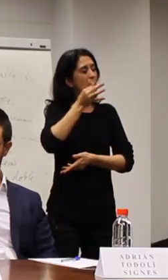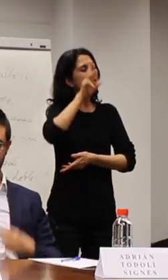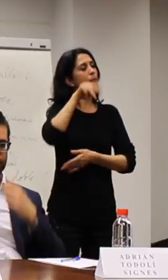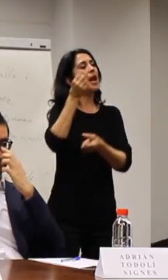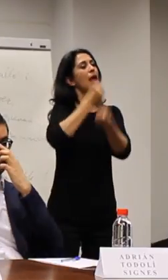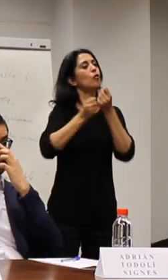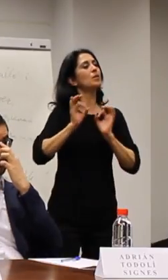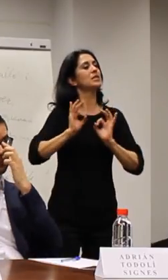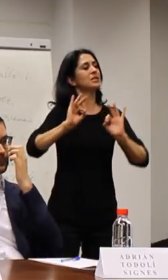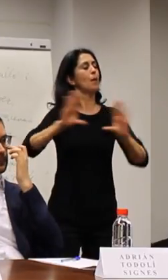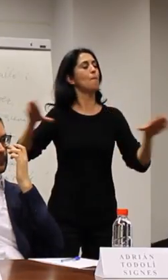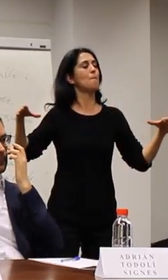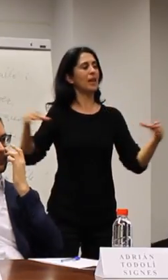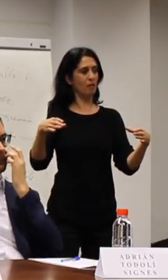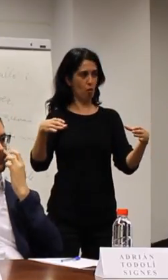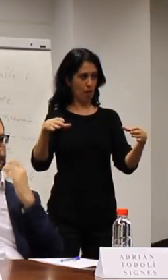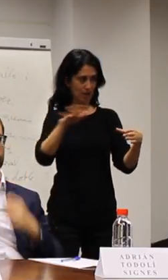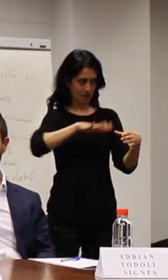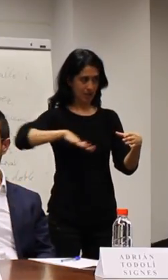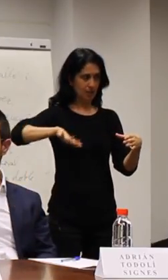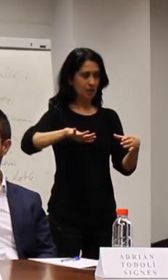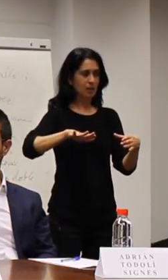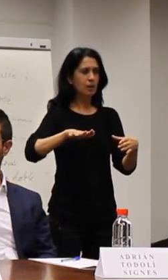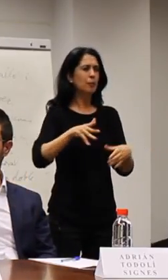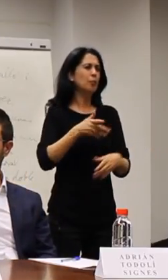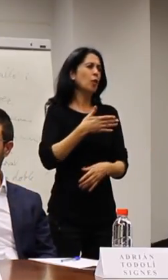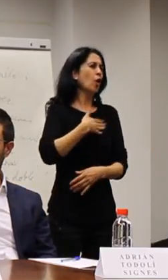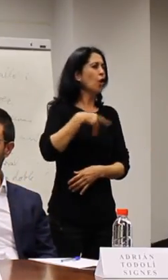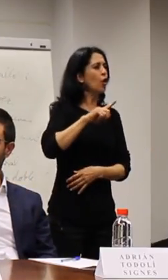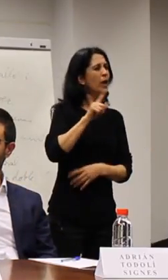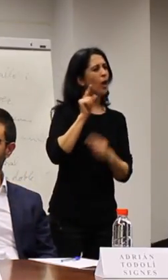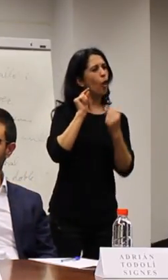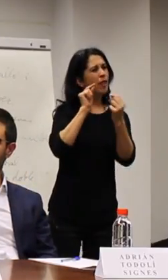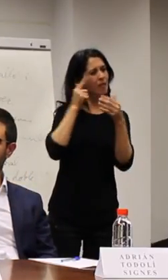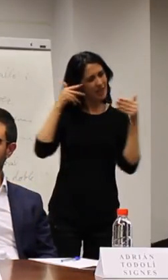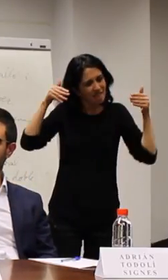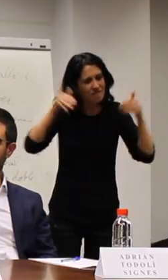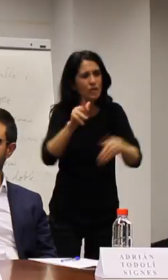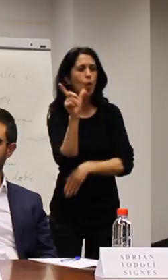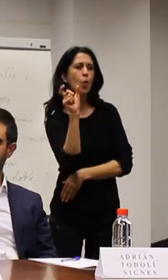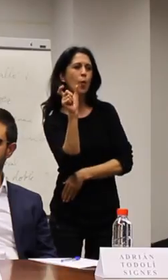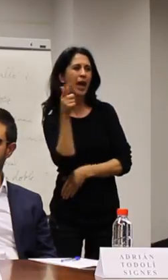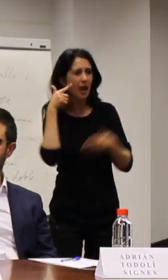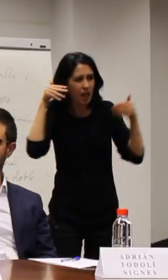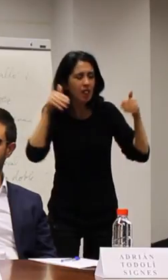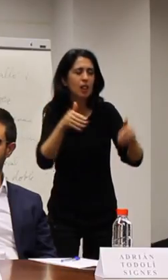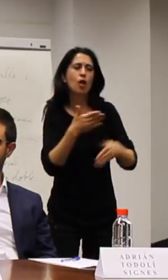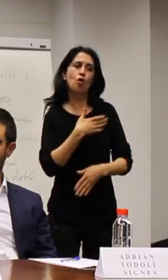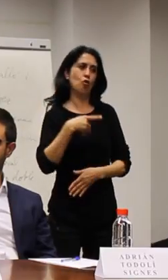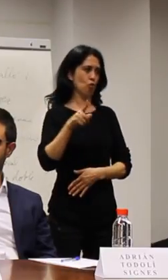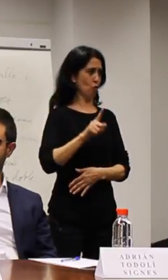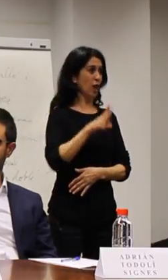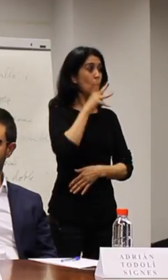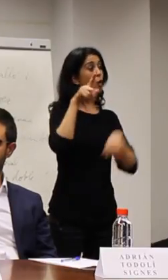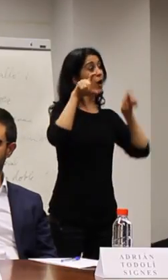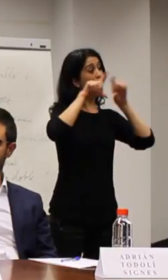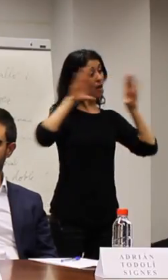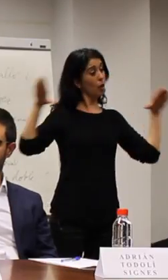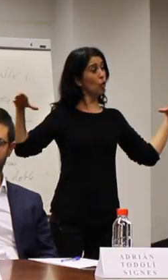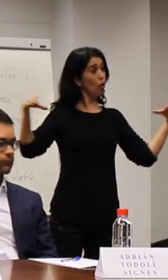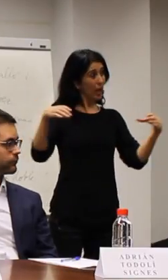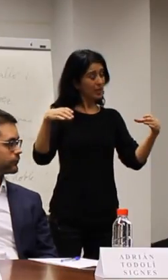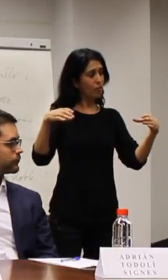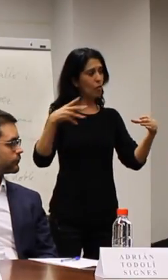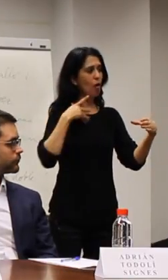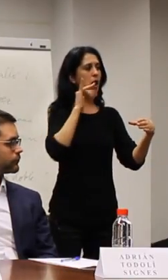plataformas. No me gustaría que el debate se centrara tanto en Uber, porque nosotros en ese colectivo tenemos casi 40 empresas